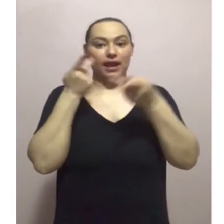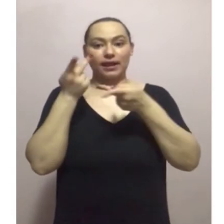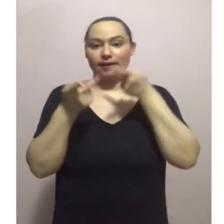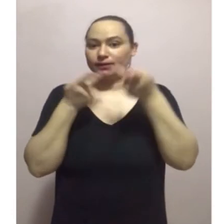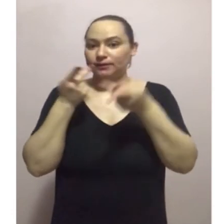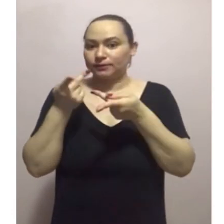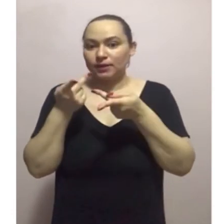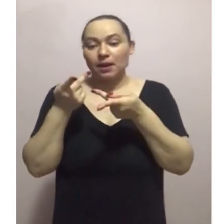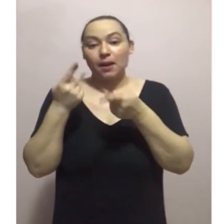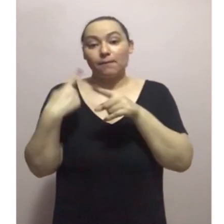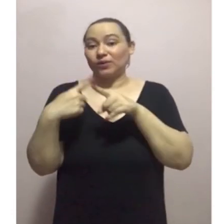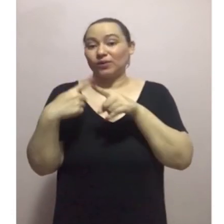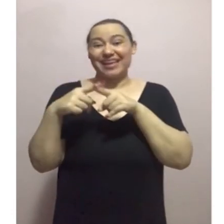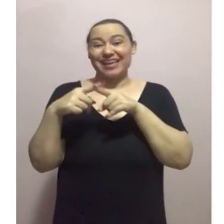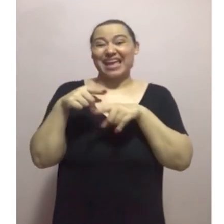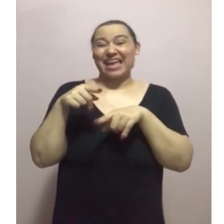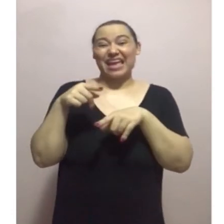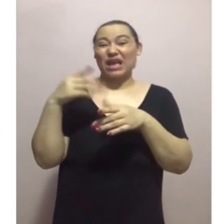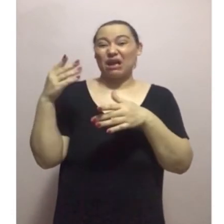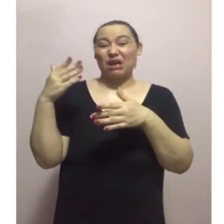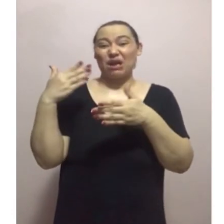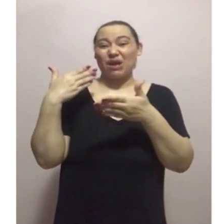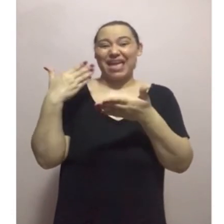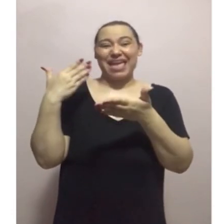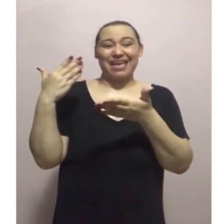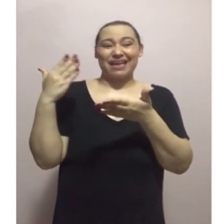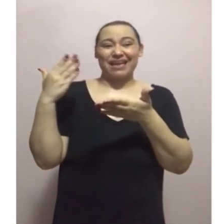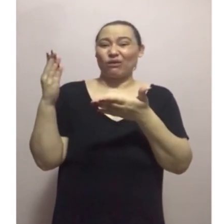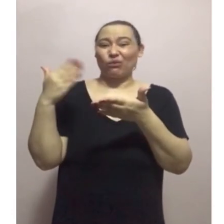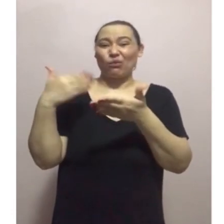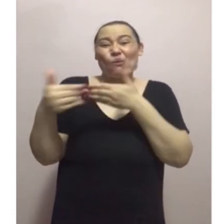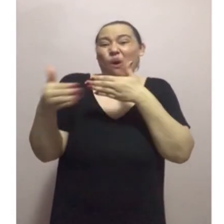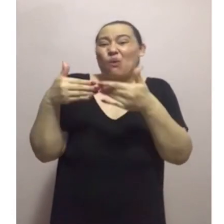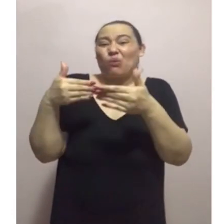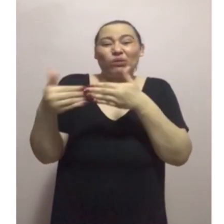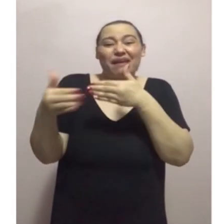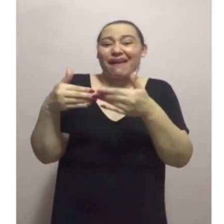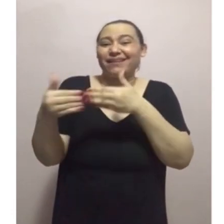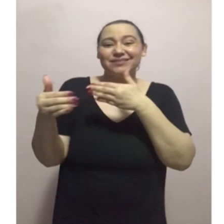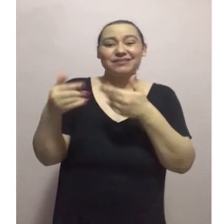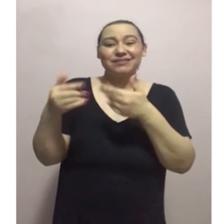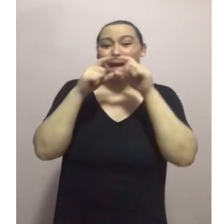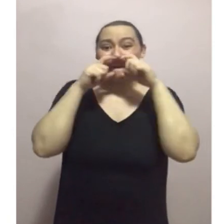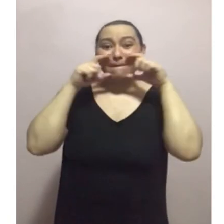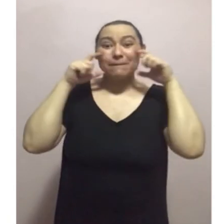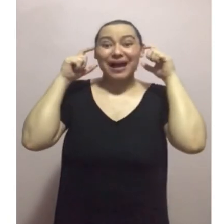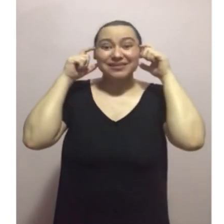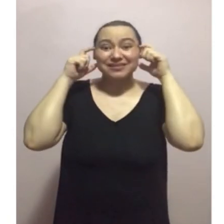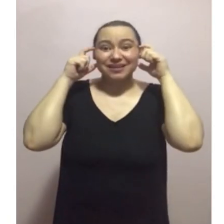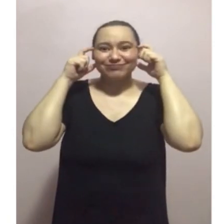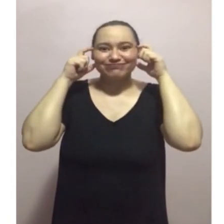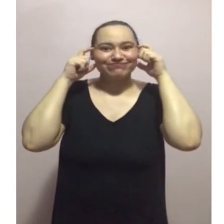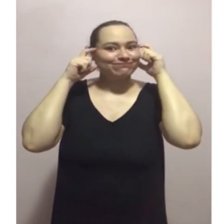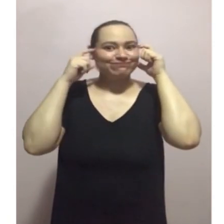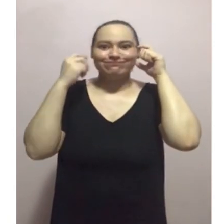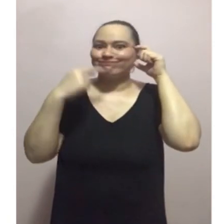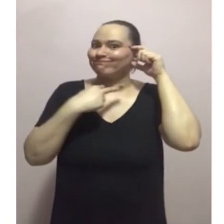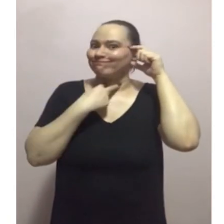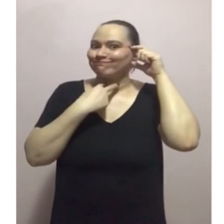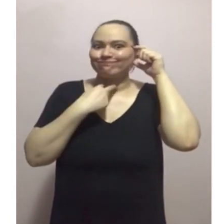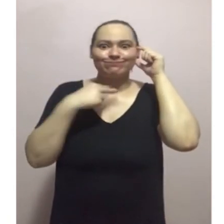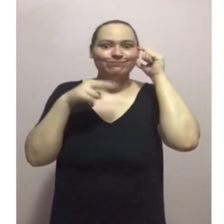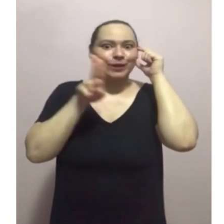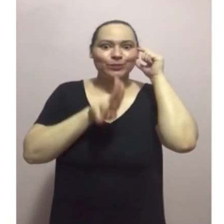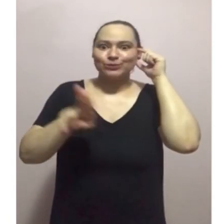porque realmente não dá para usar qualquer máscara, principalmente quando a gente está trabalhando nesse formato de